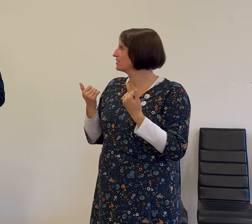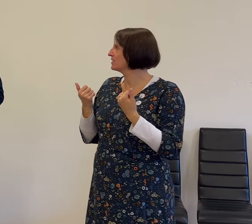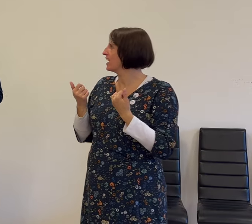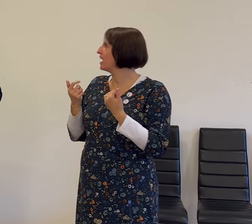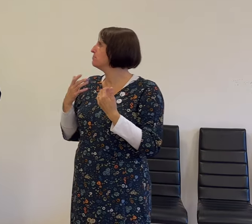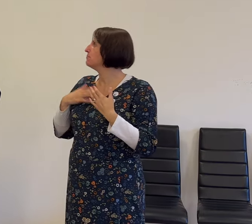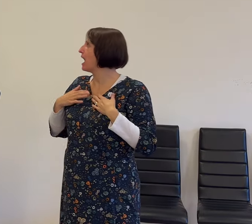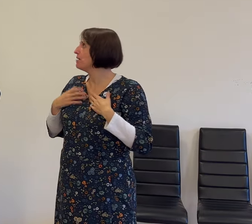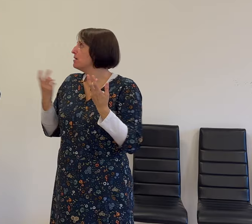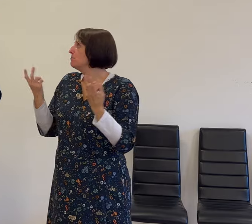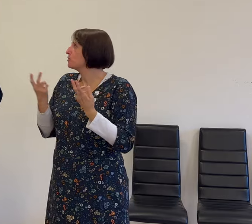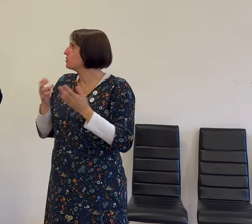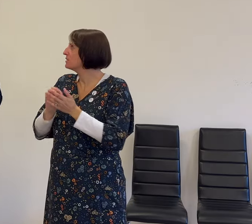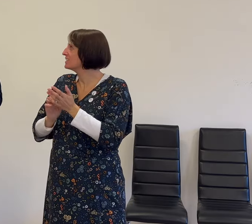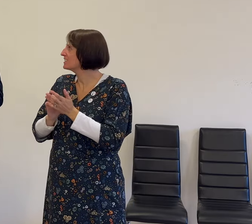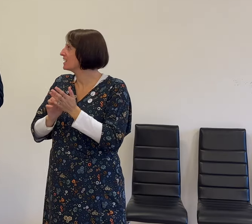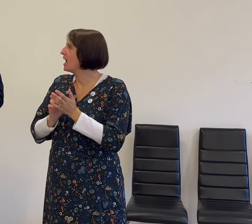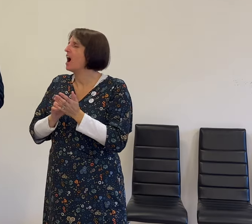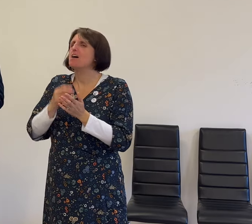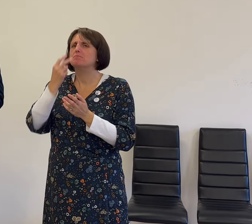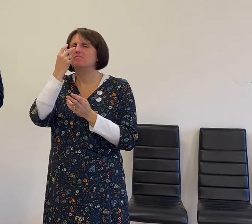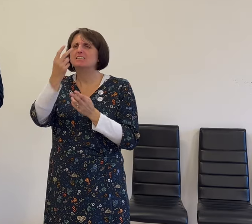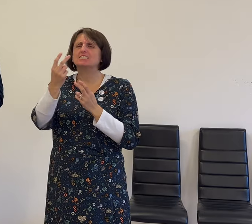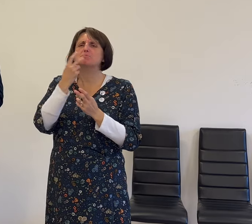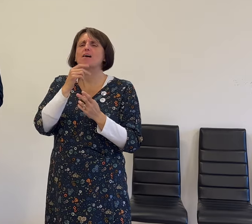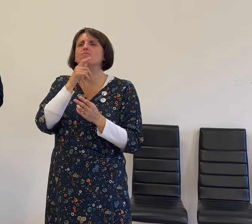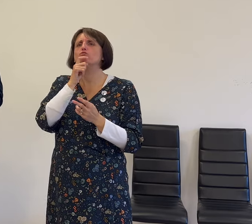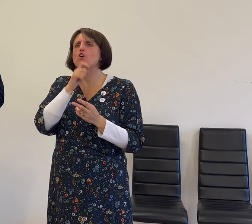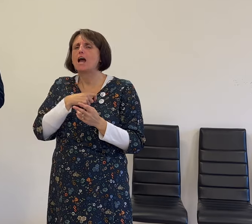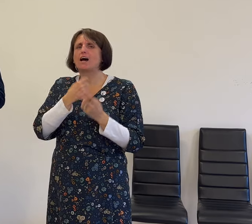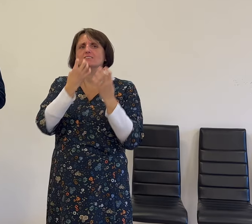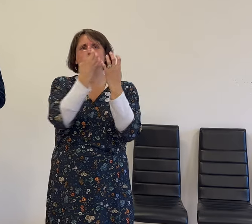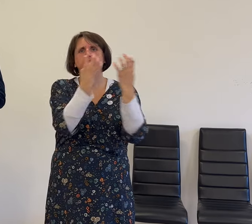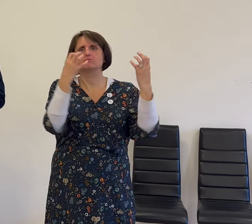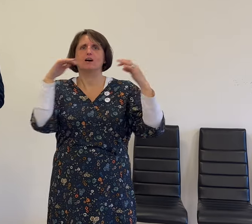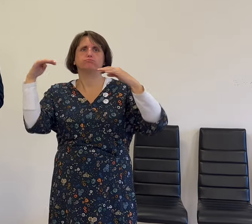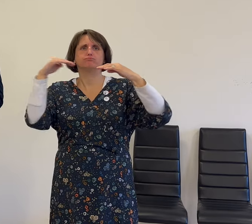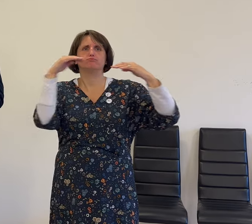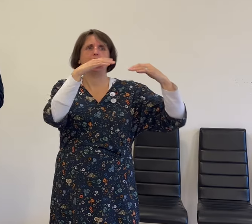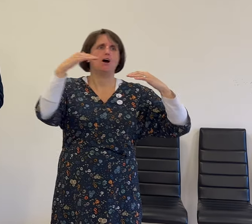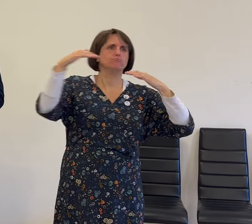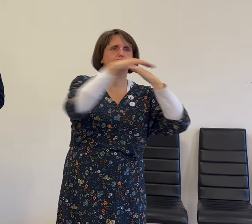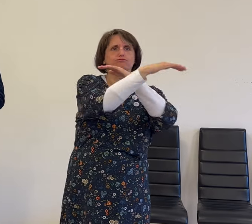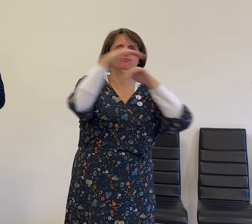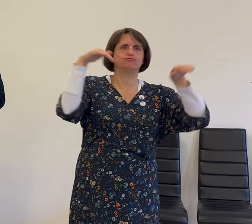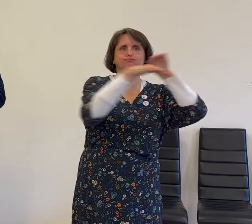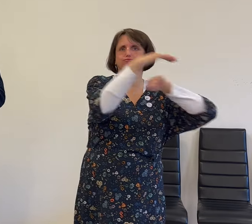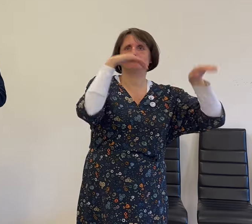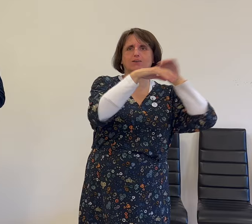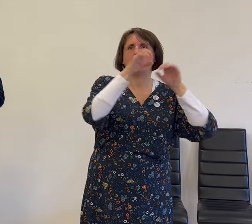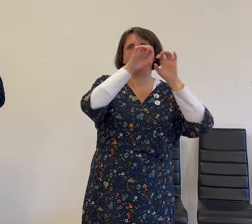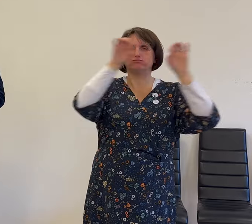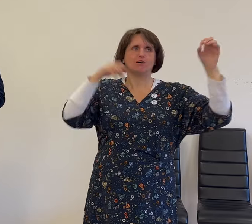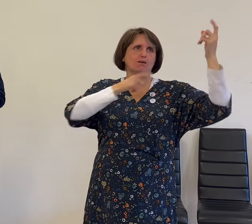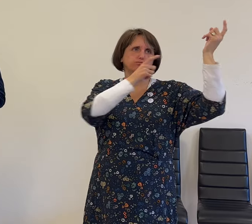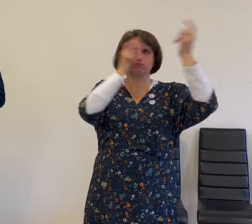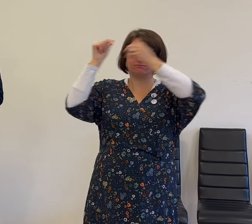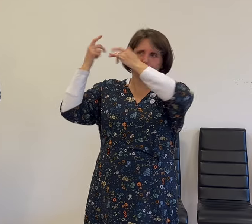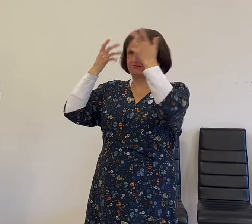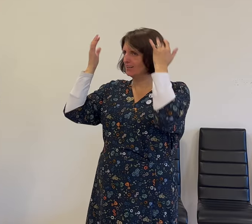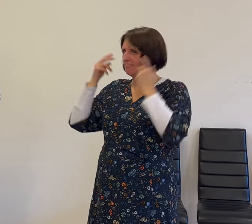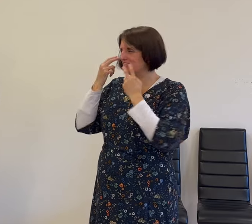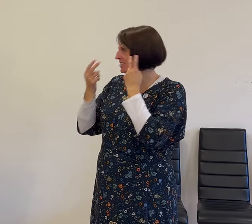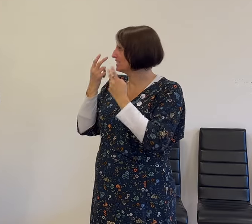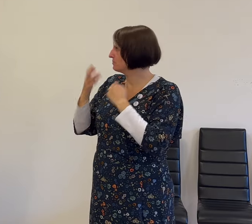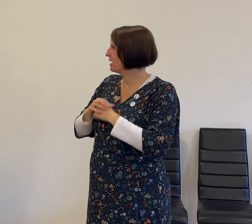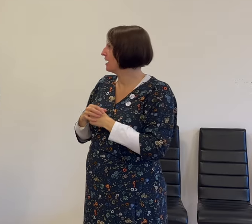máme vojenské přehlídky, aby ti nepřátelé věděli, tohle máme a to na vás použije. A stejně